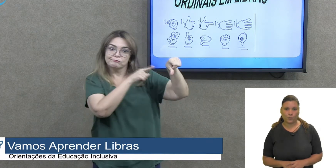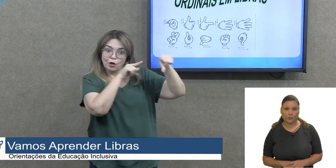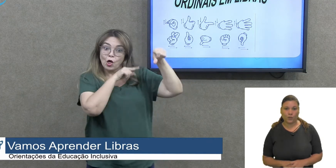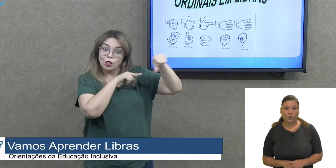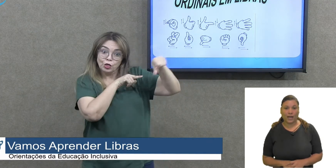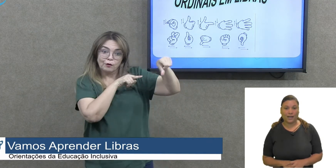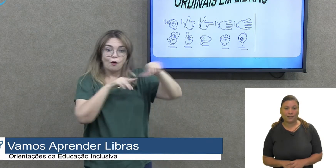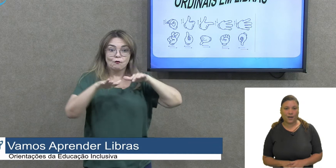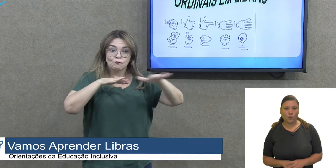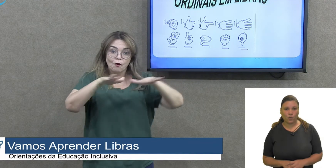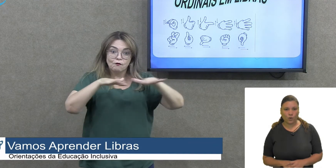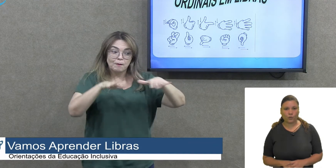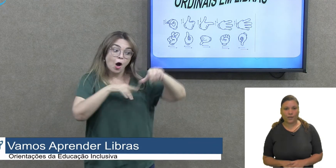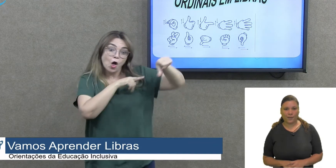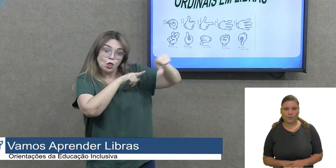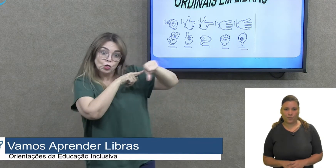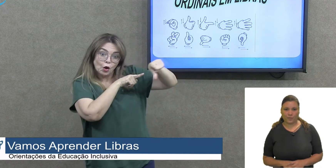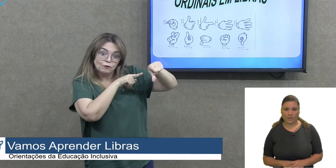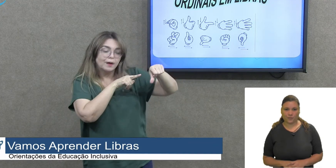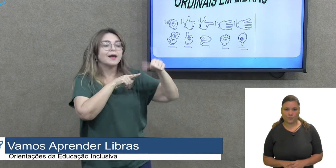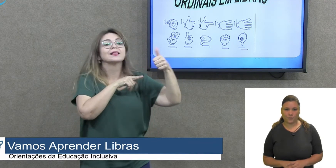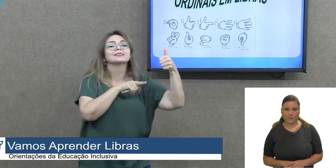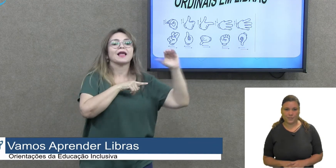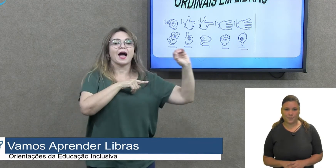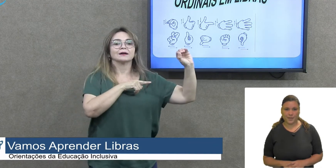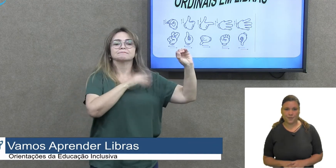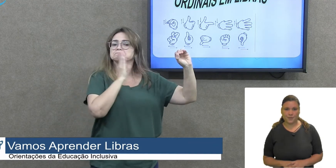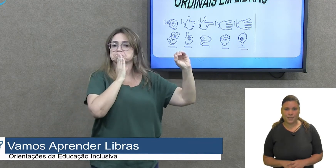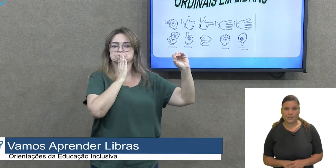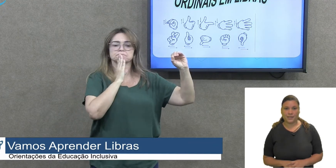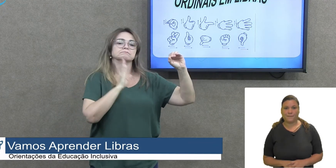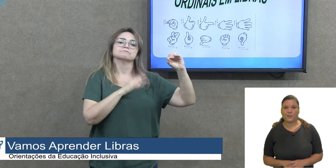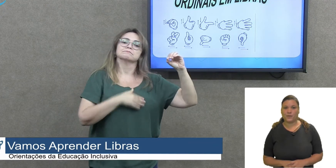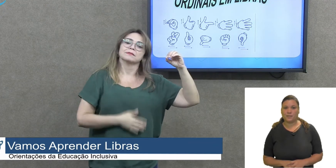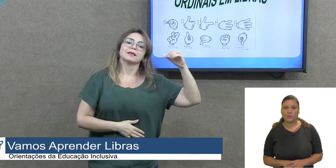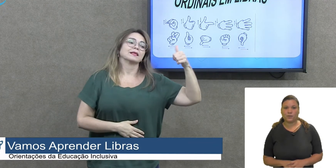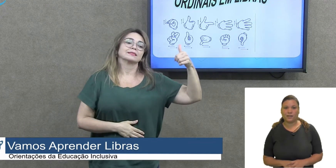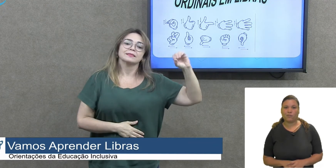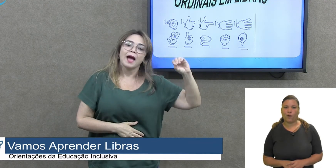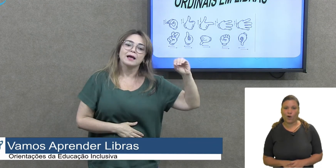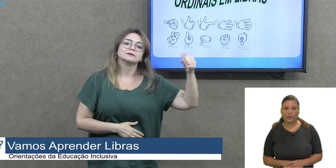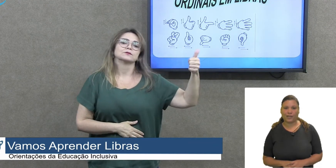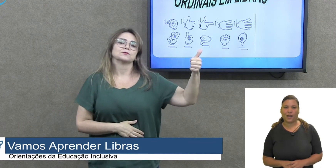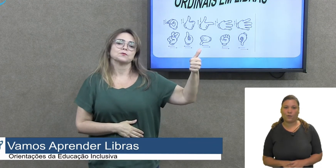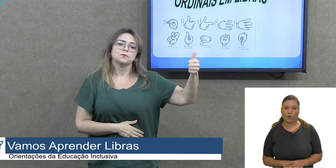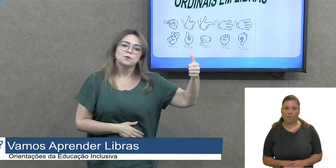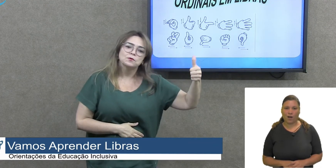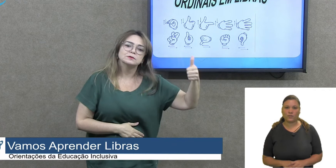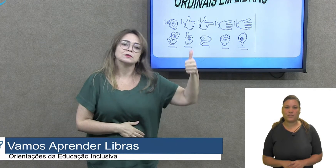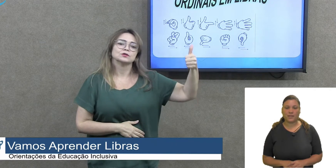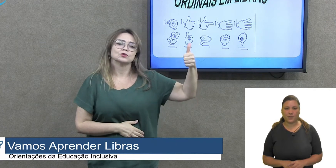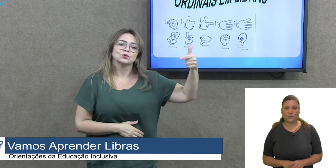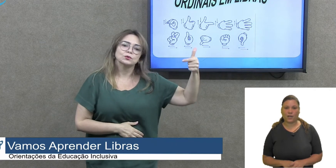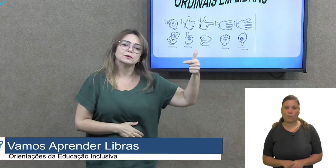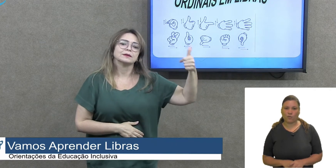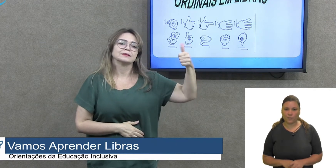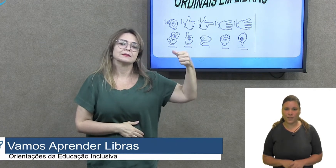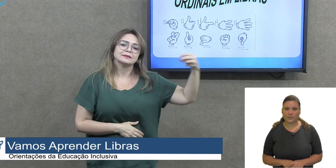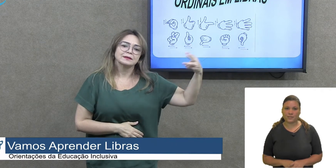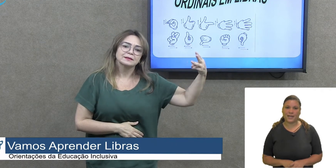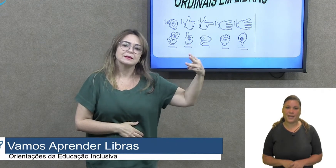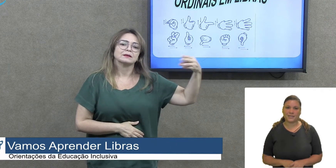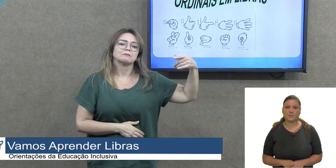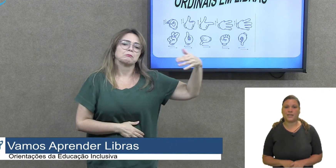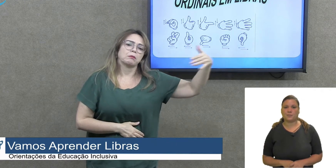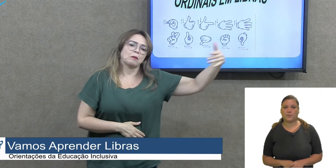nono. Até o nono tem movimento, percebeu? Depois muda, volta ao normal sem usar o